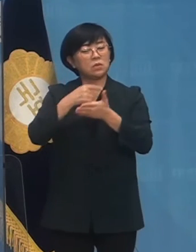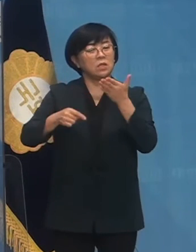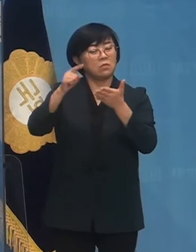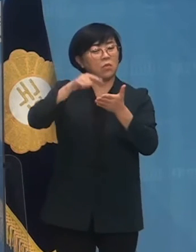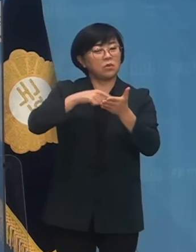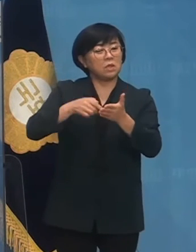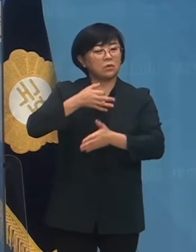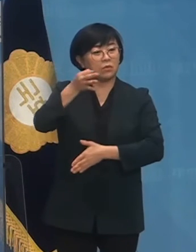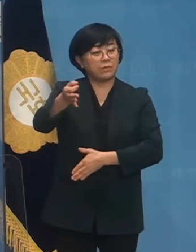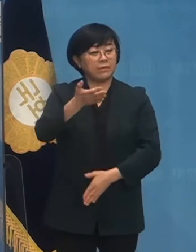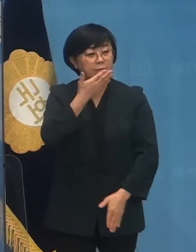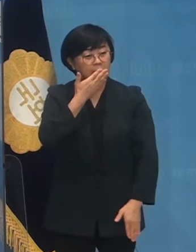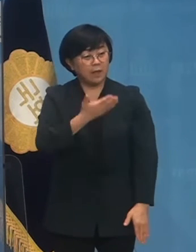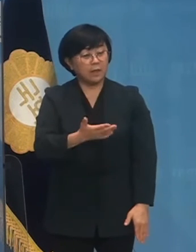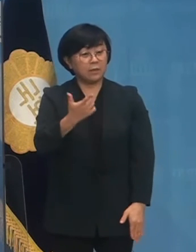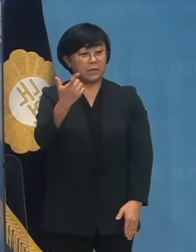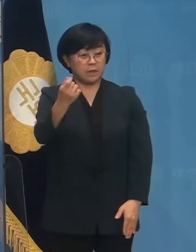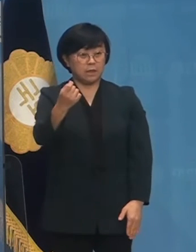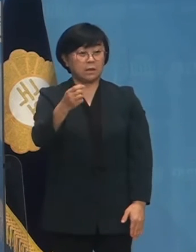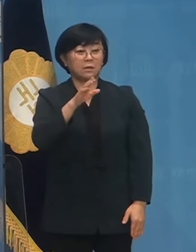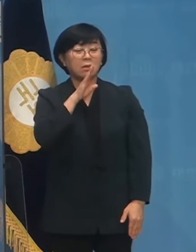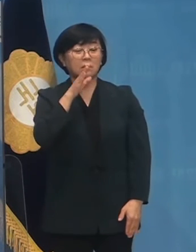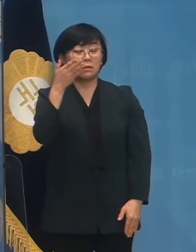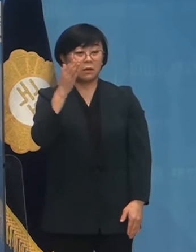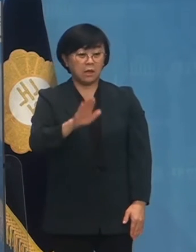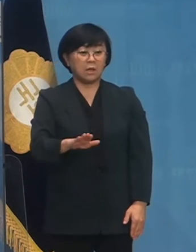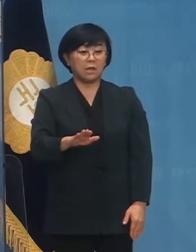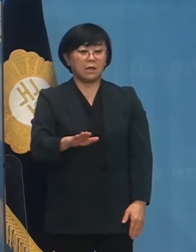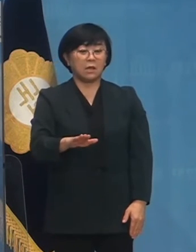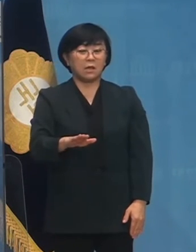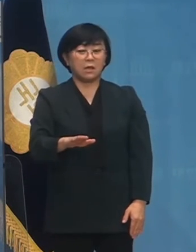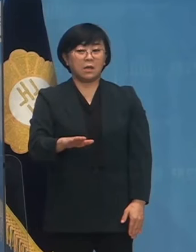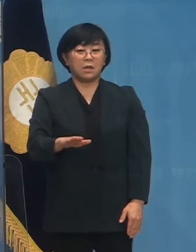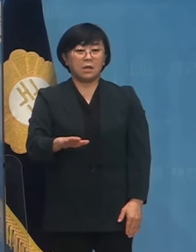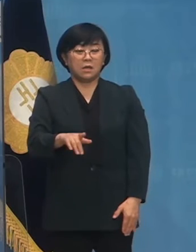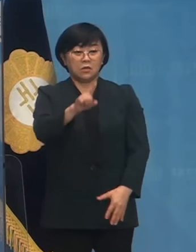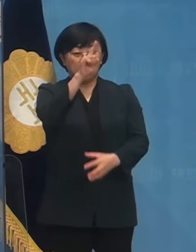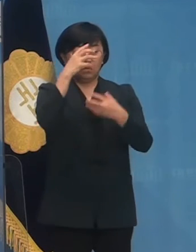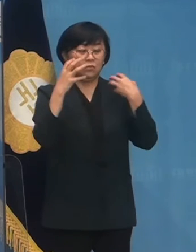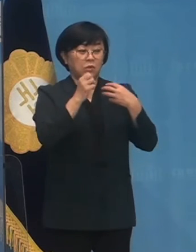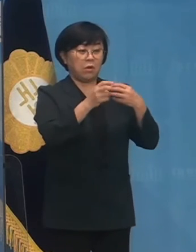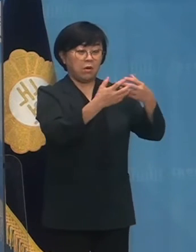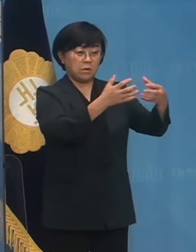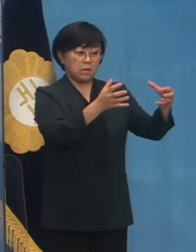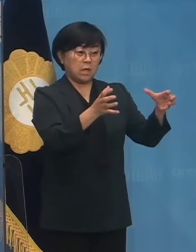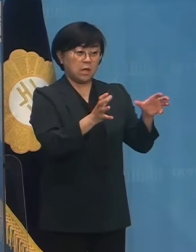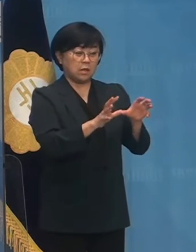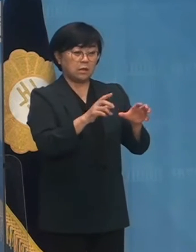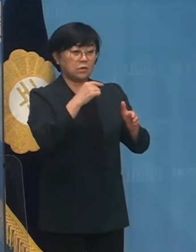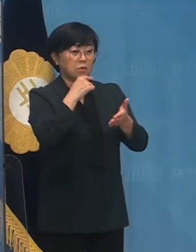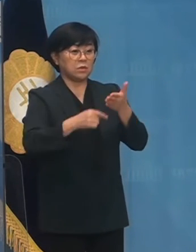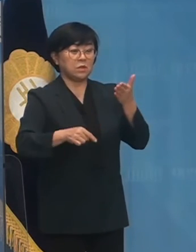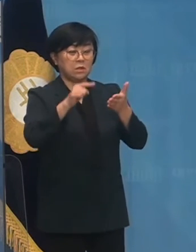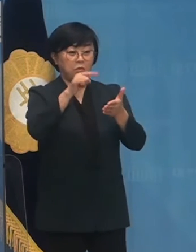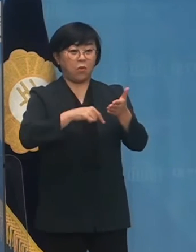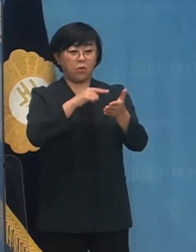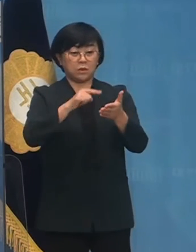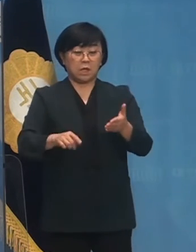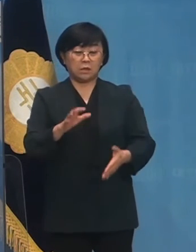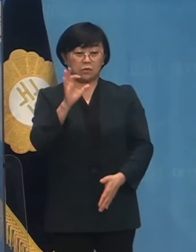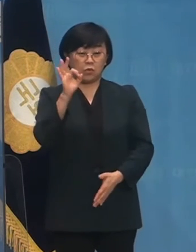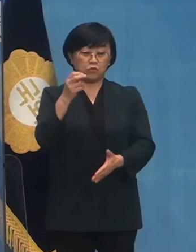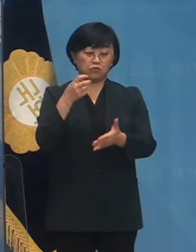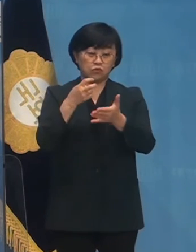손실보상을 할 수 있다고 되어 있지만, 이렇게 정부 여당이 손실보상